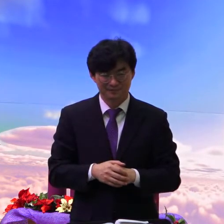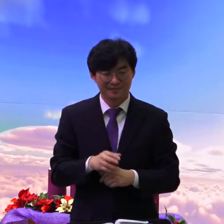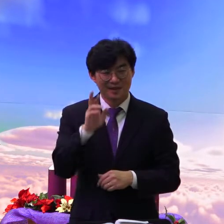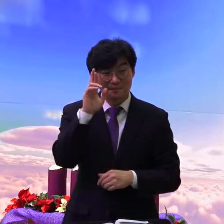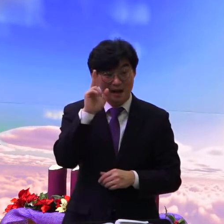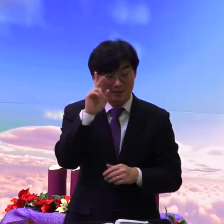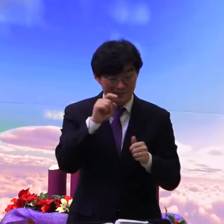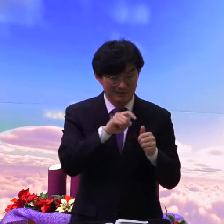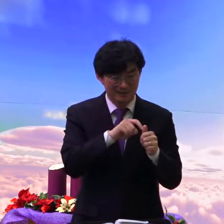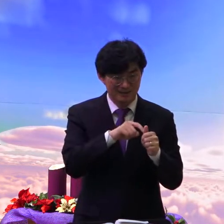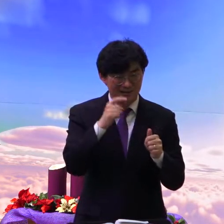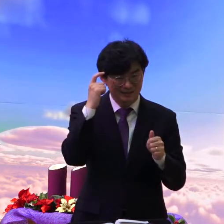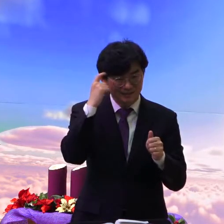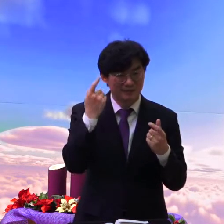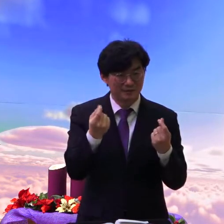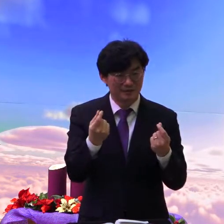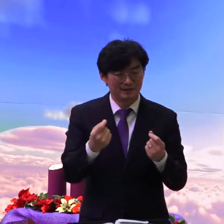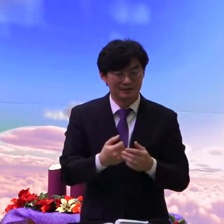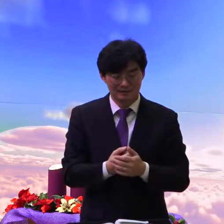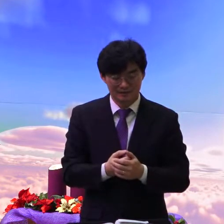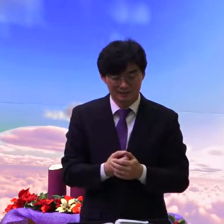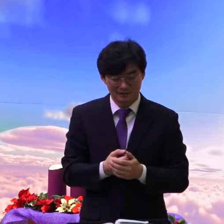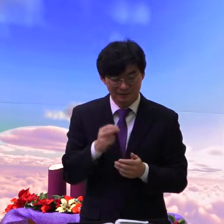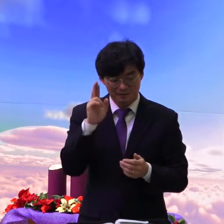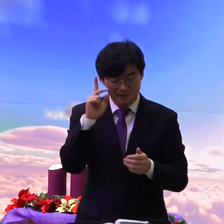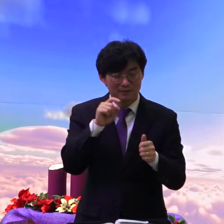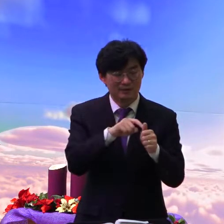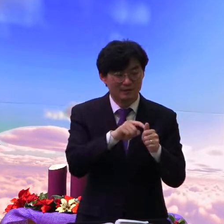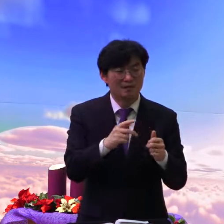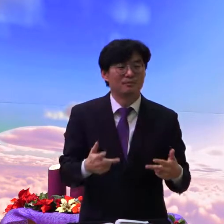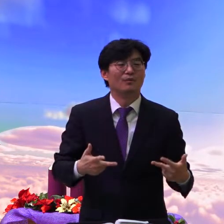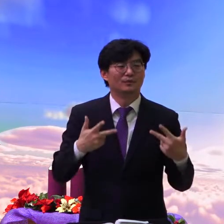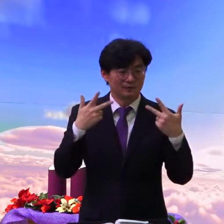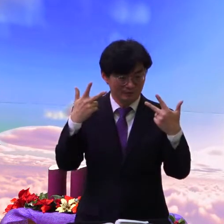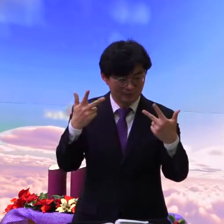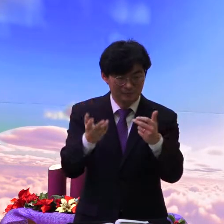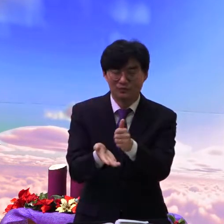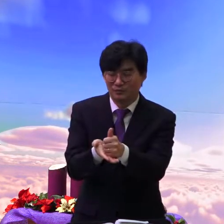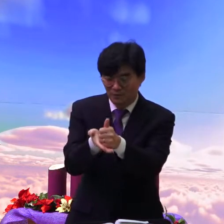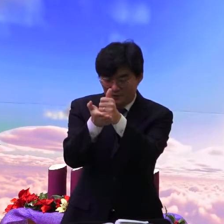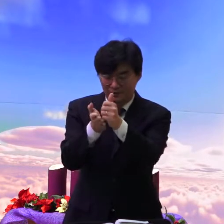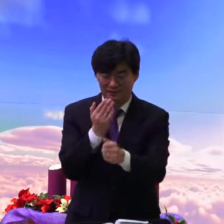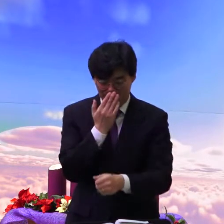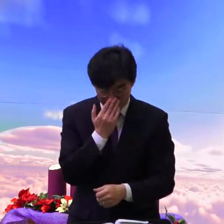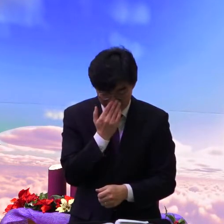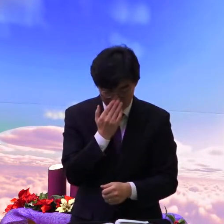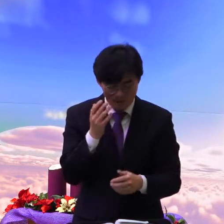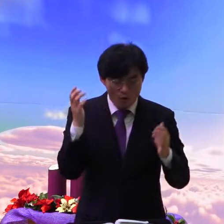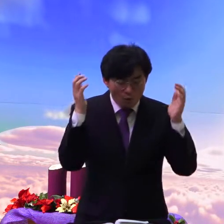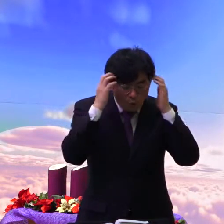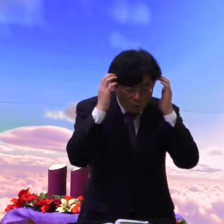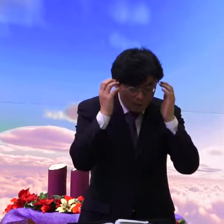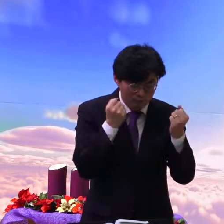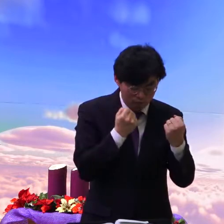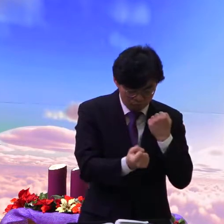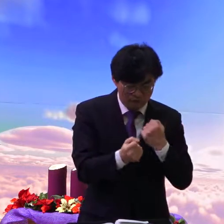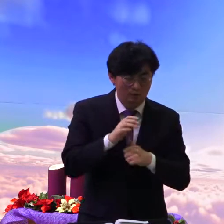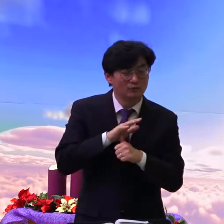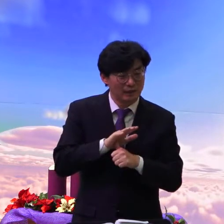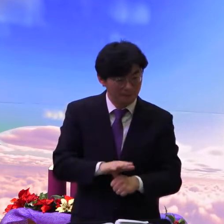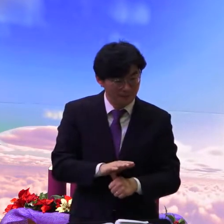바울을 생각하면 우리가 생각하게 되는 그런 단어들, 헌신, 그리고 섬김, 고난 속에서 인내하는 것, 하나님께